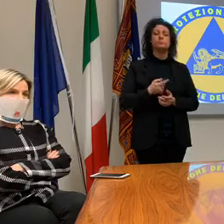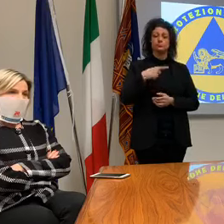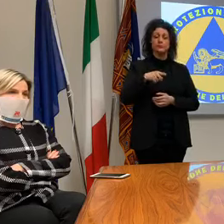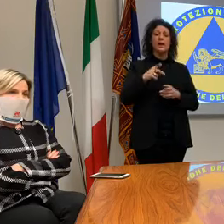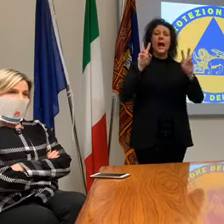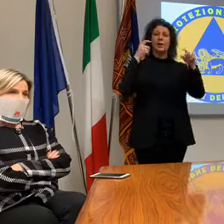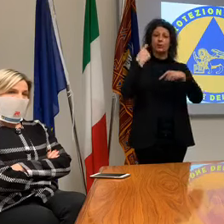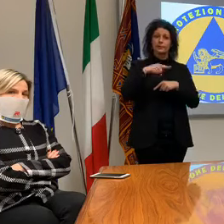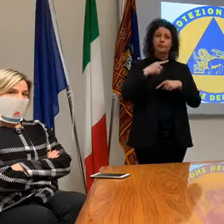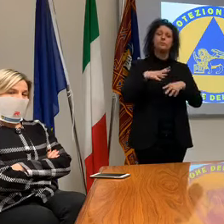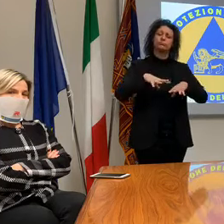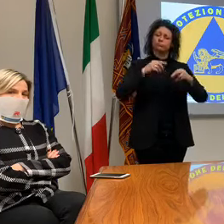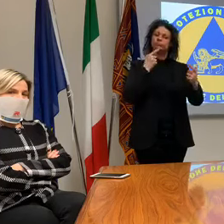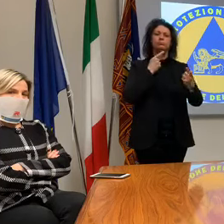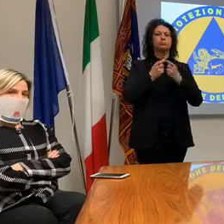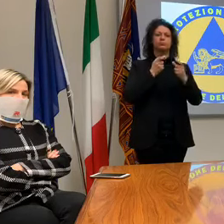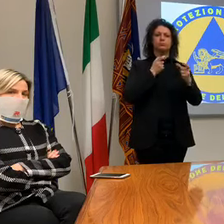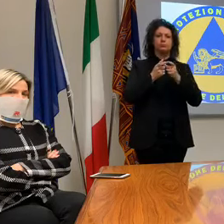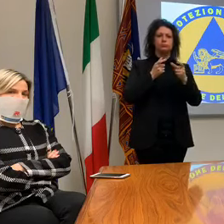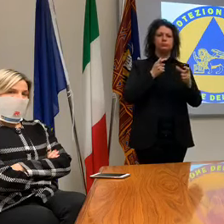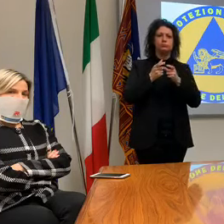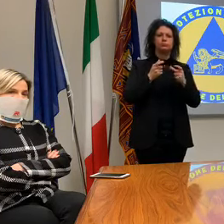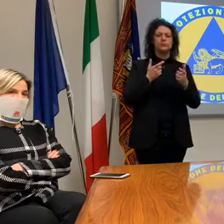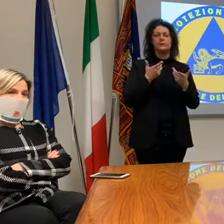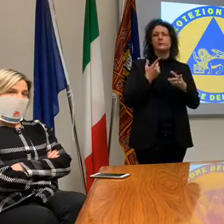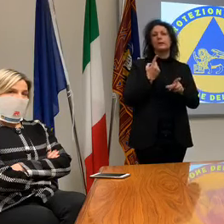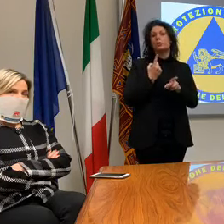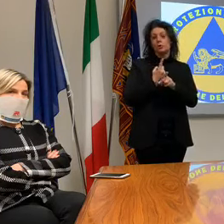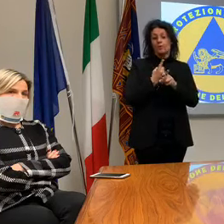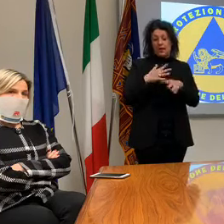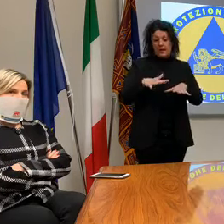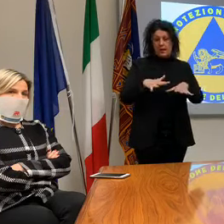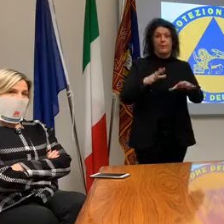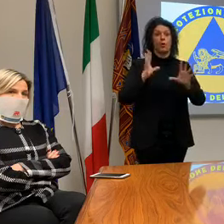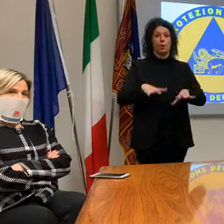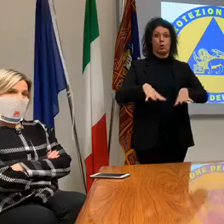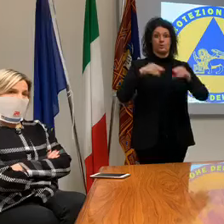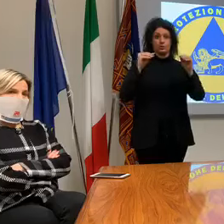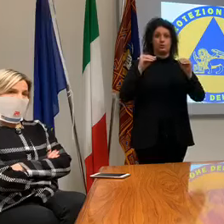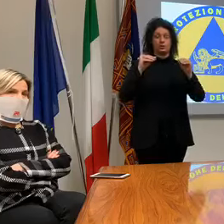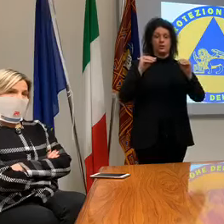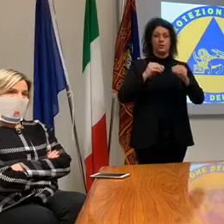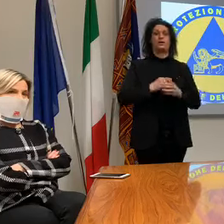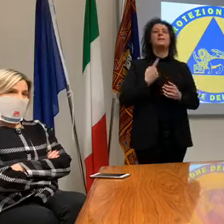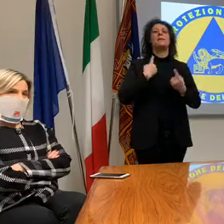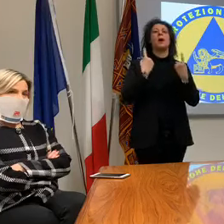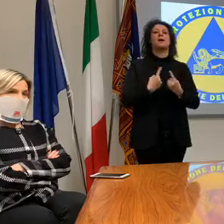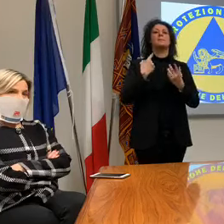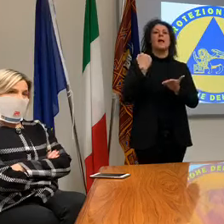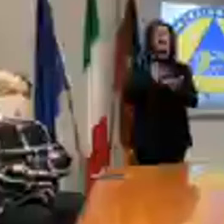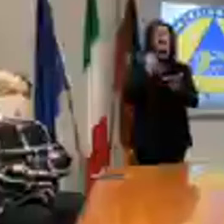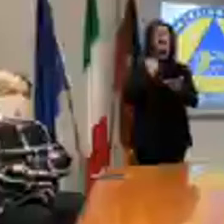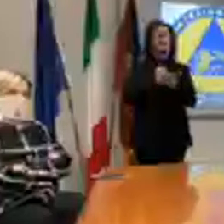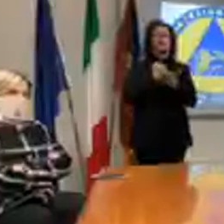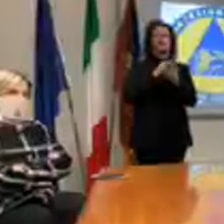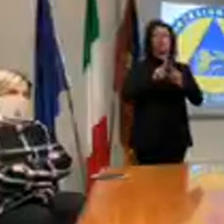e quindi penso che anche lì siamo in addirittura di partenza, visto che non sempre che avevamo bisogno di autorizzazione nazionale.